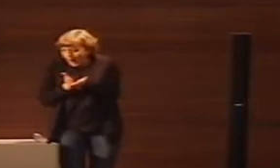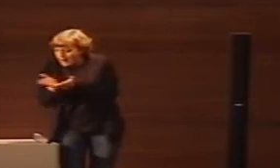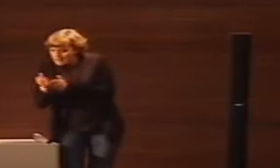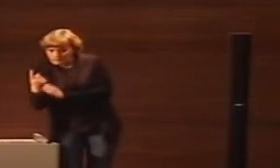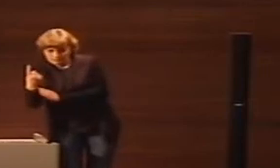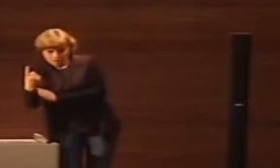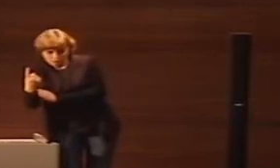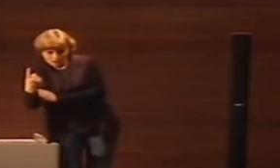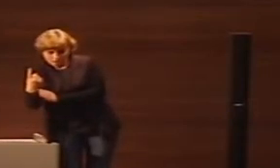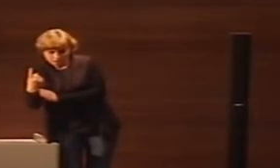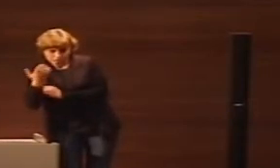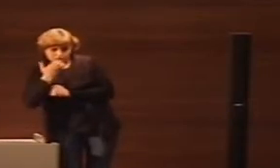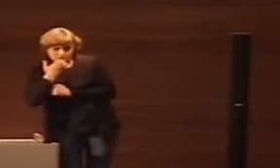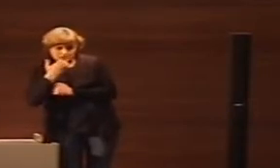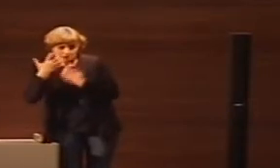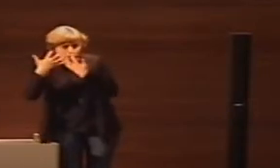bienvenido sea.